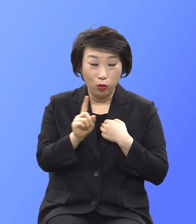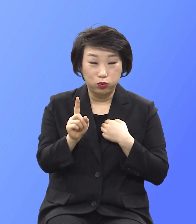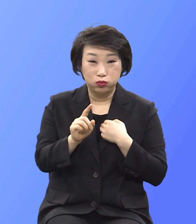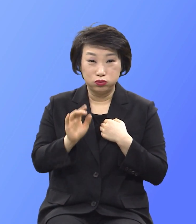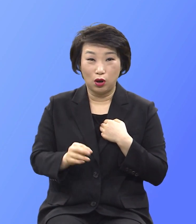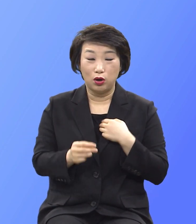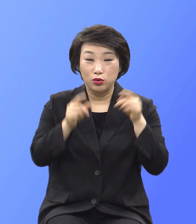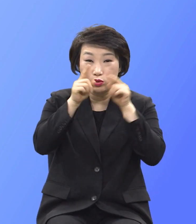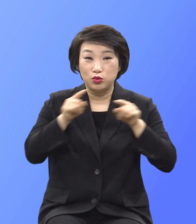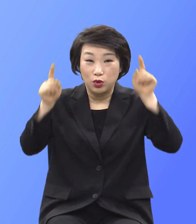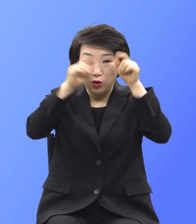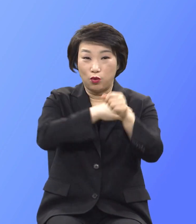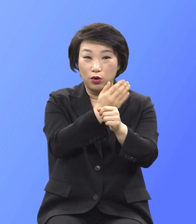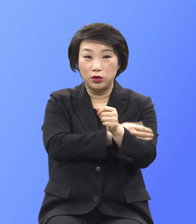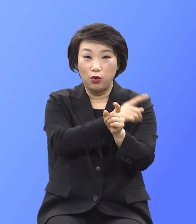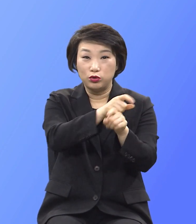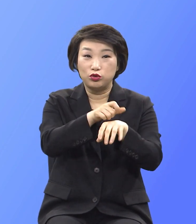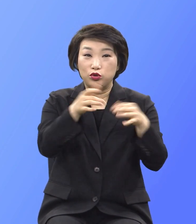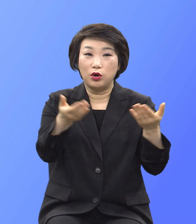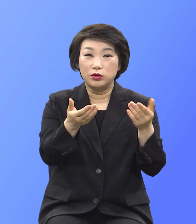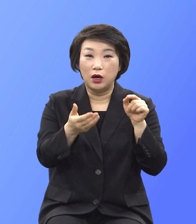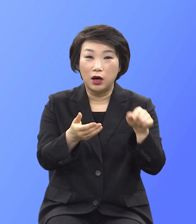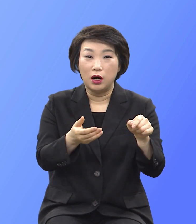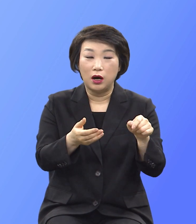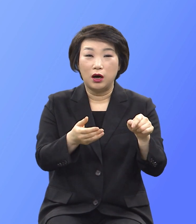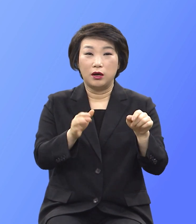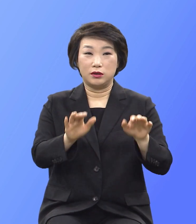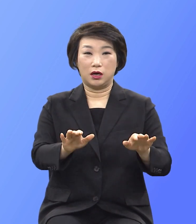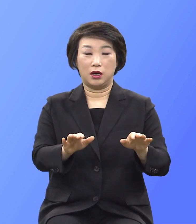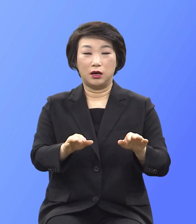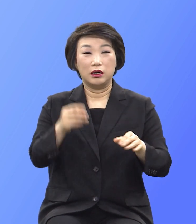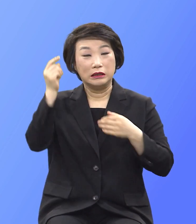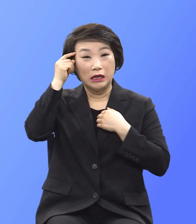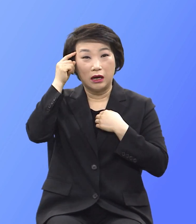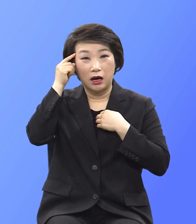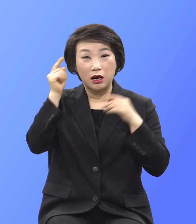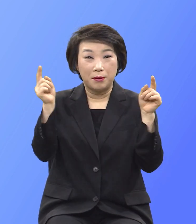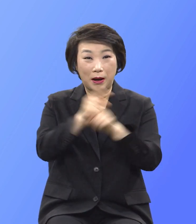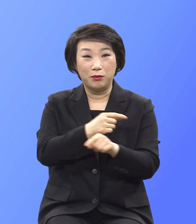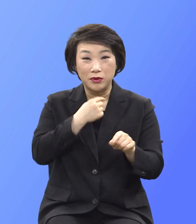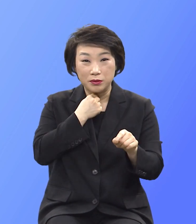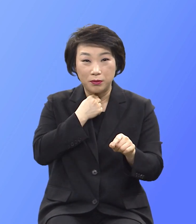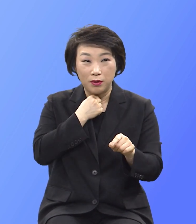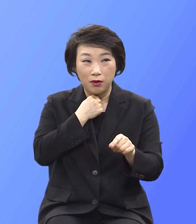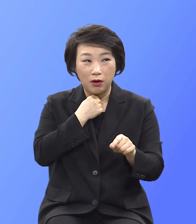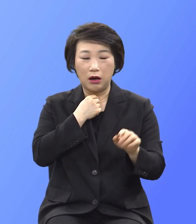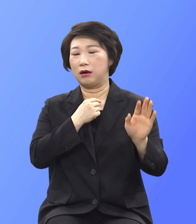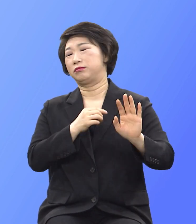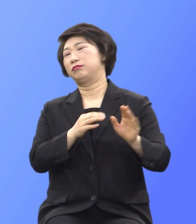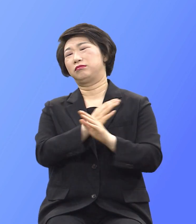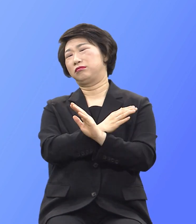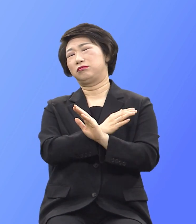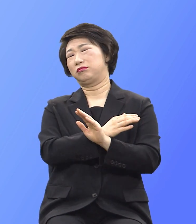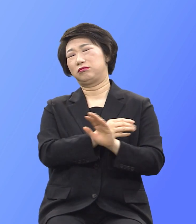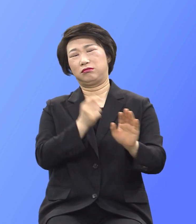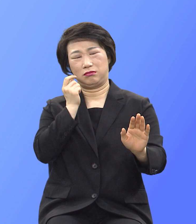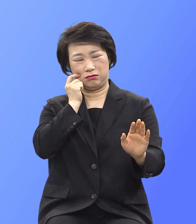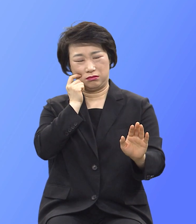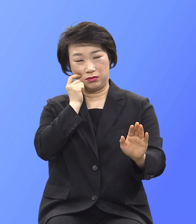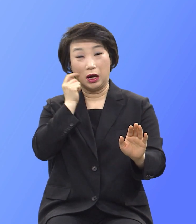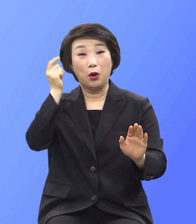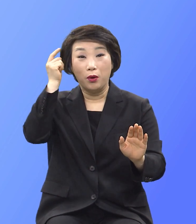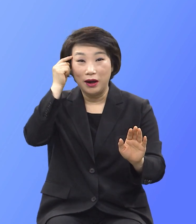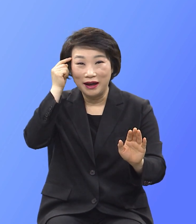우리 음부의 권세 마귀 사탄 귀신 역사가 생각을 바꾸려고 해도 바꿀 수가 없는